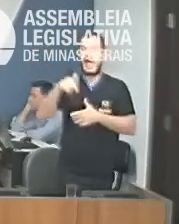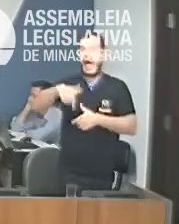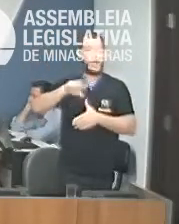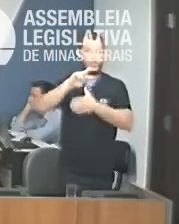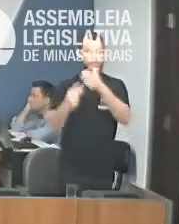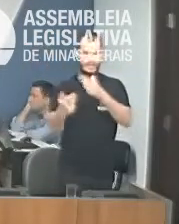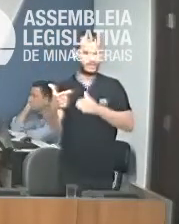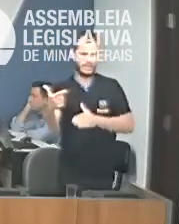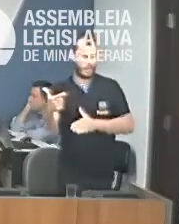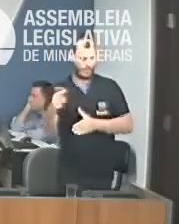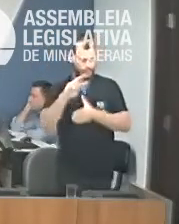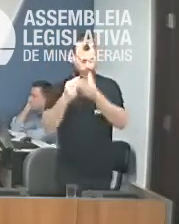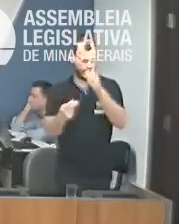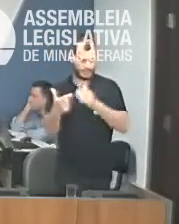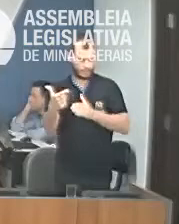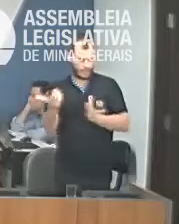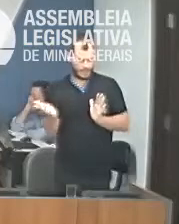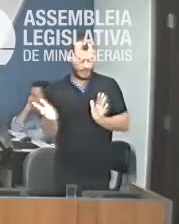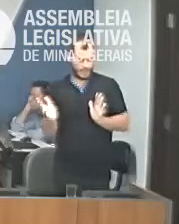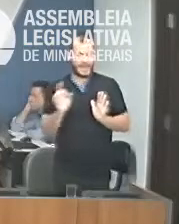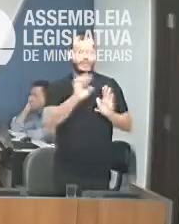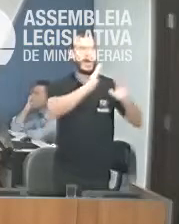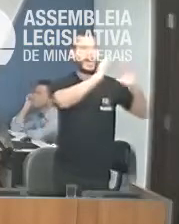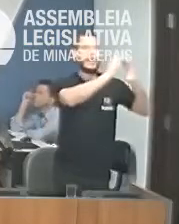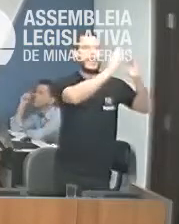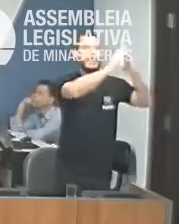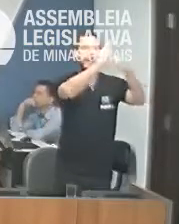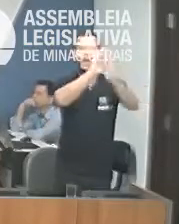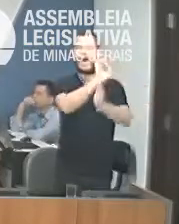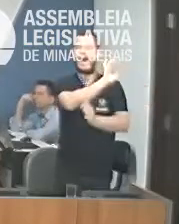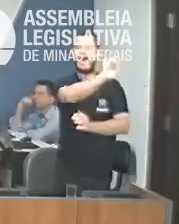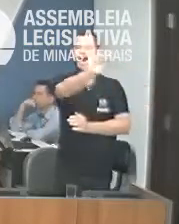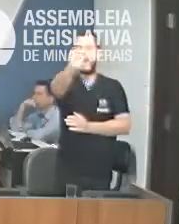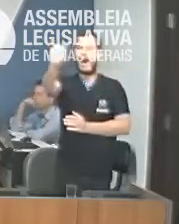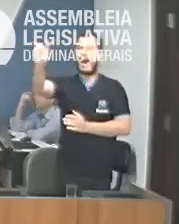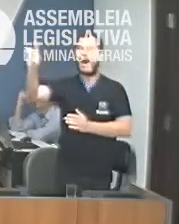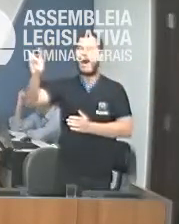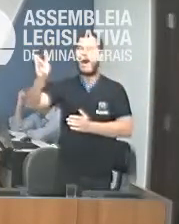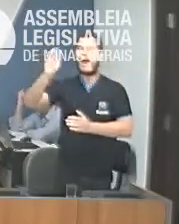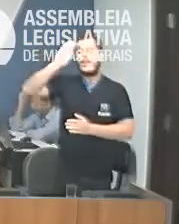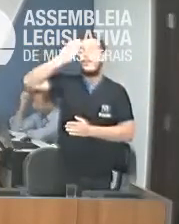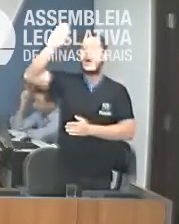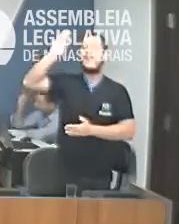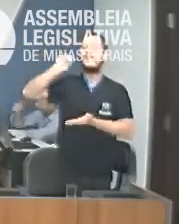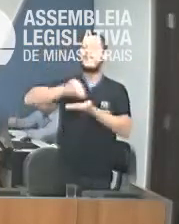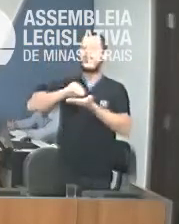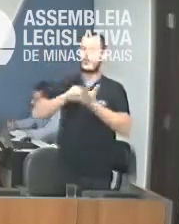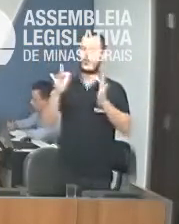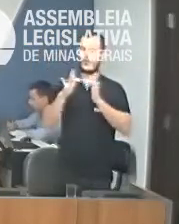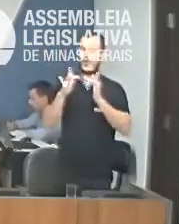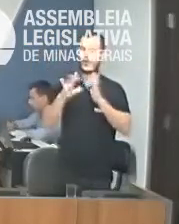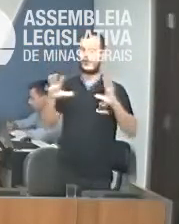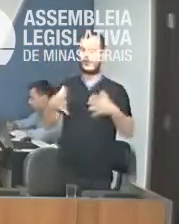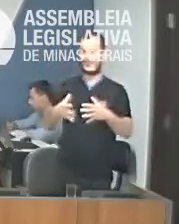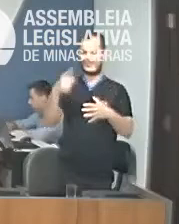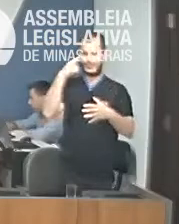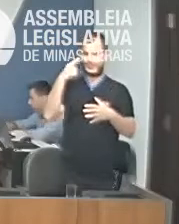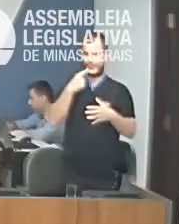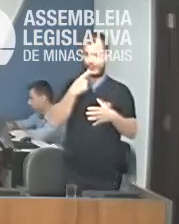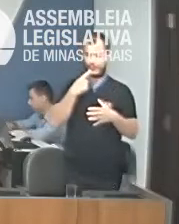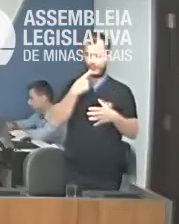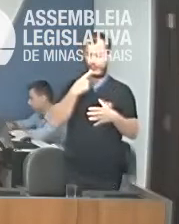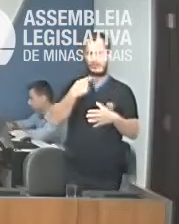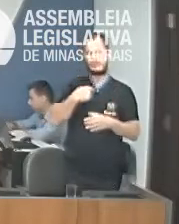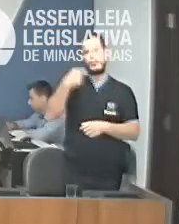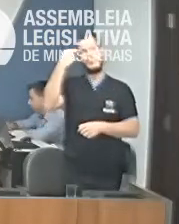ser incluído nas nas na sociedade enfim porque tem muitos lugares